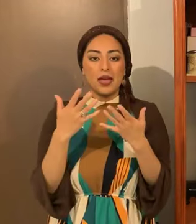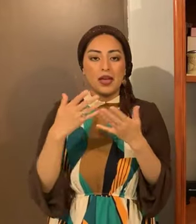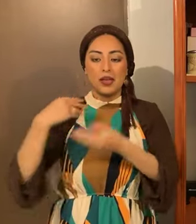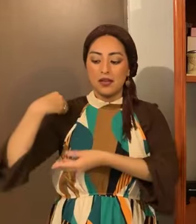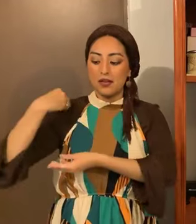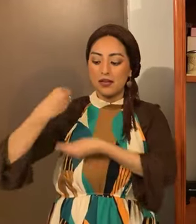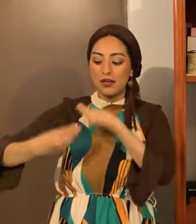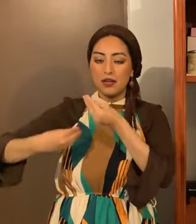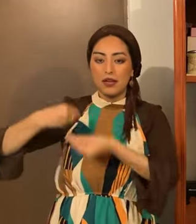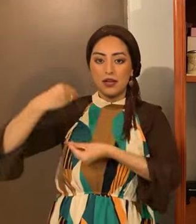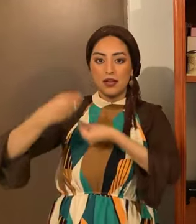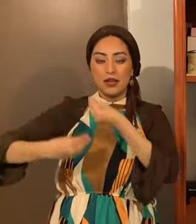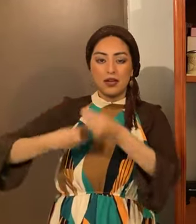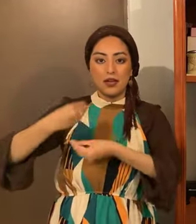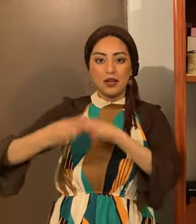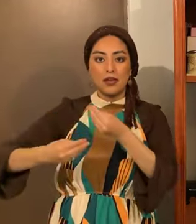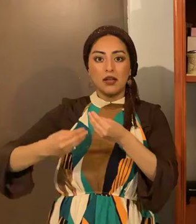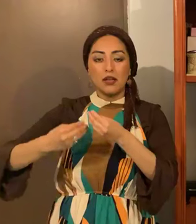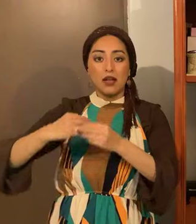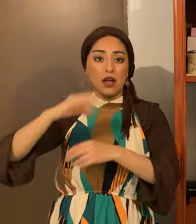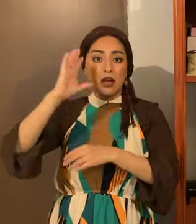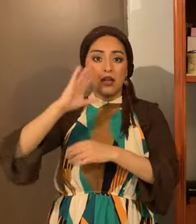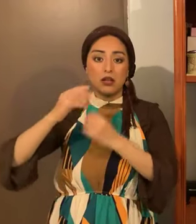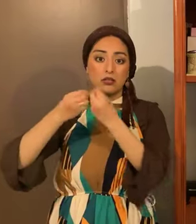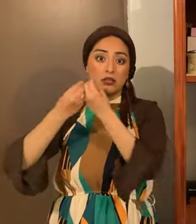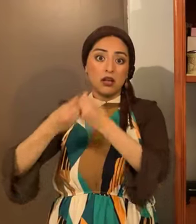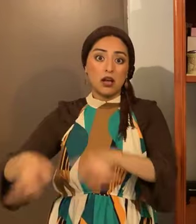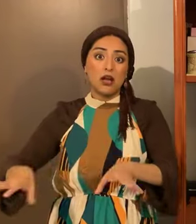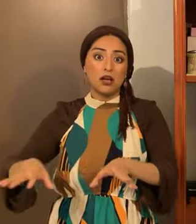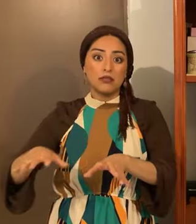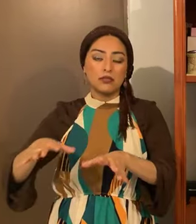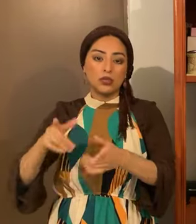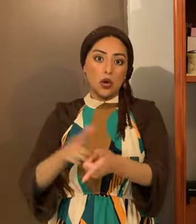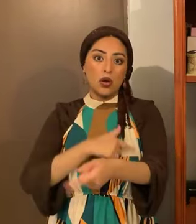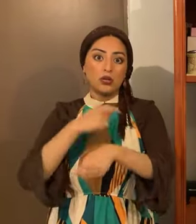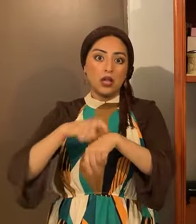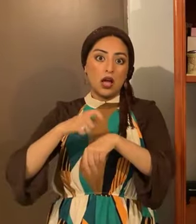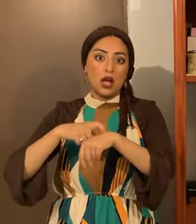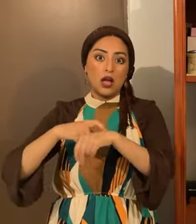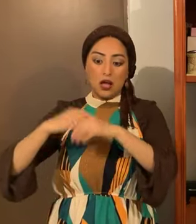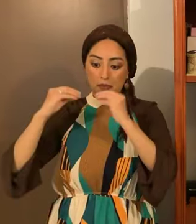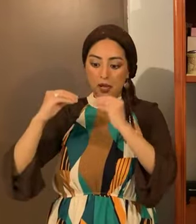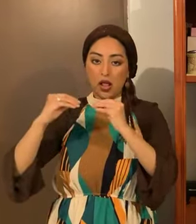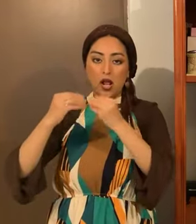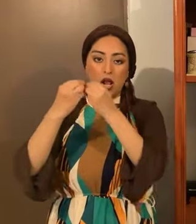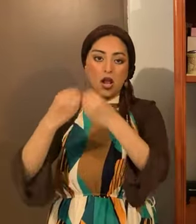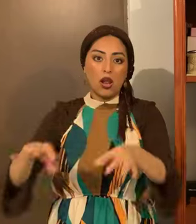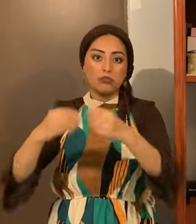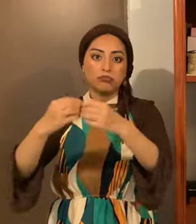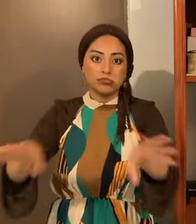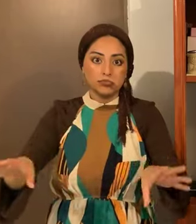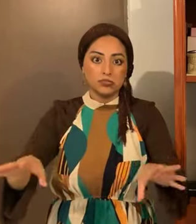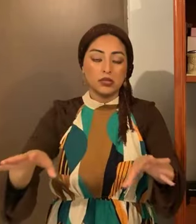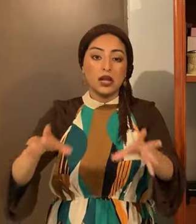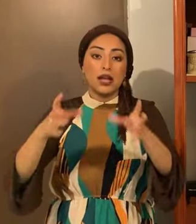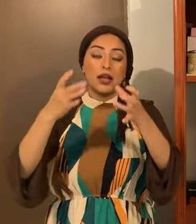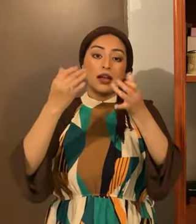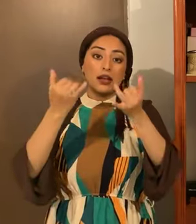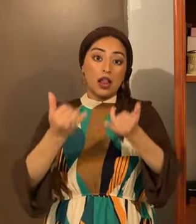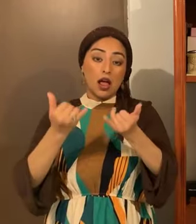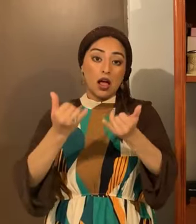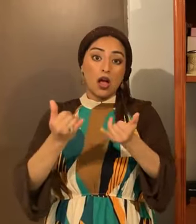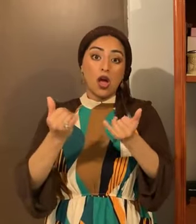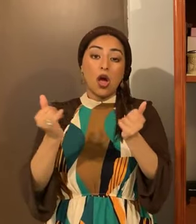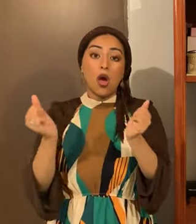tradiciones, formas musicales, pues se perdieron a lo largo del tiempo, ¿no? Y bueno, pues ahora la idea es